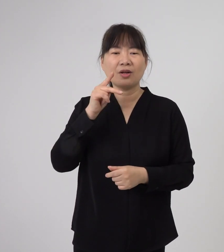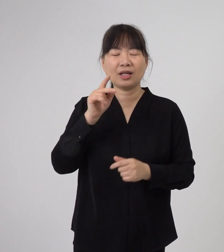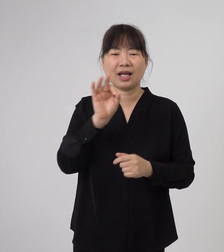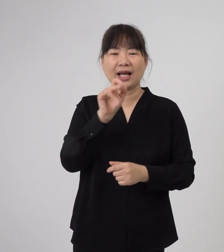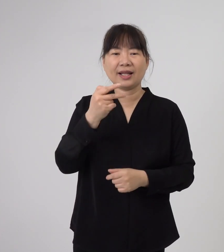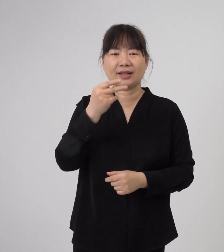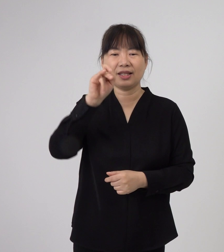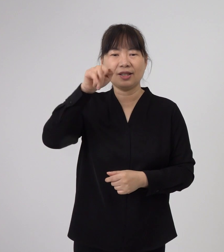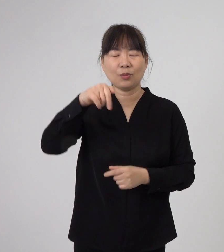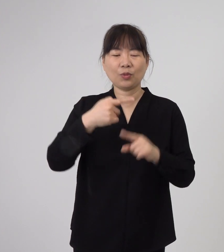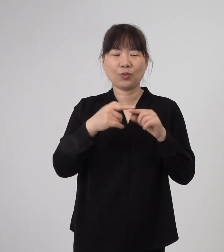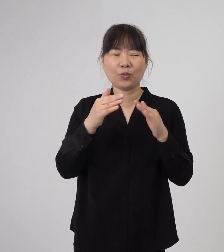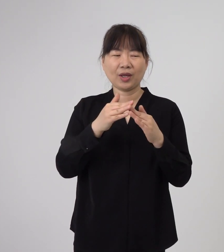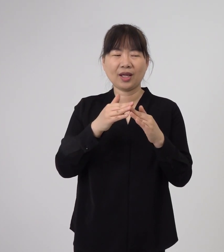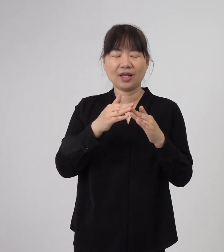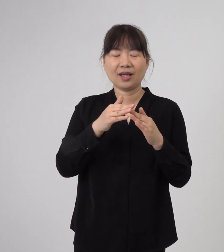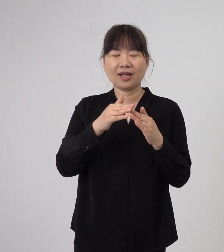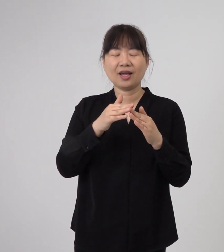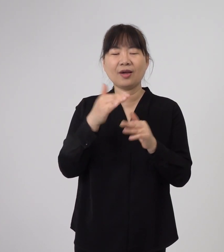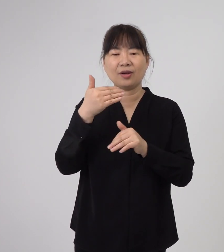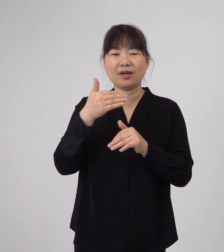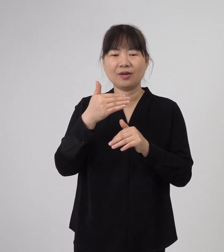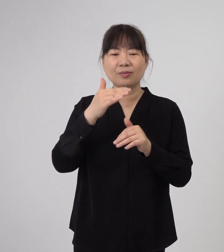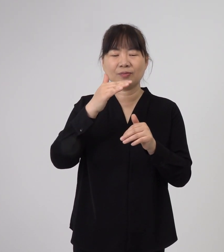뽑혔어요. 선교사로.